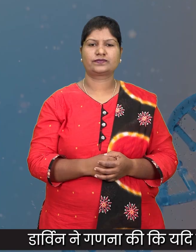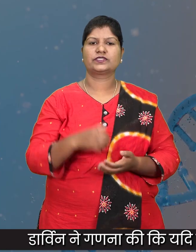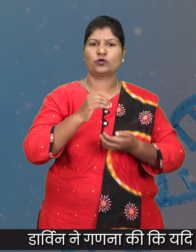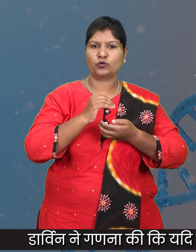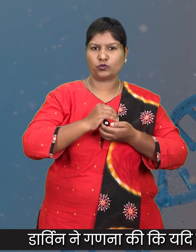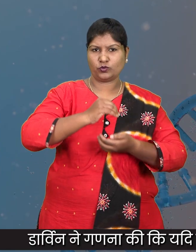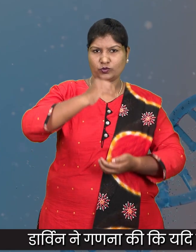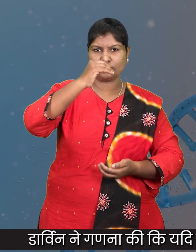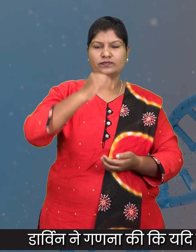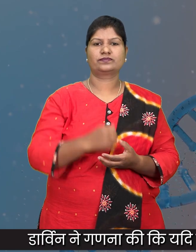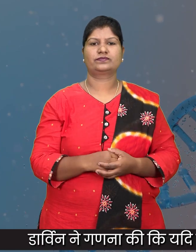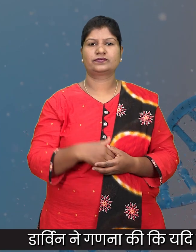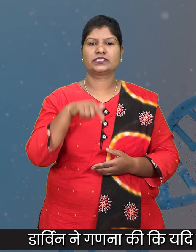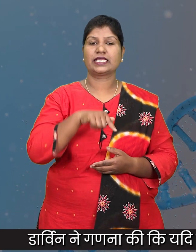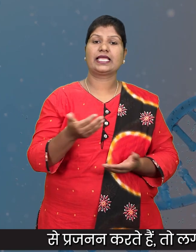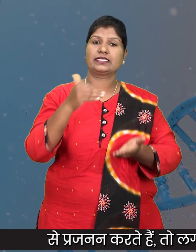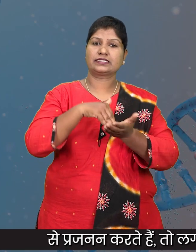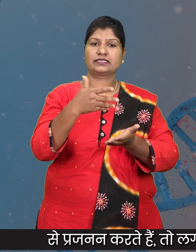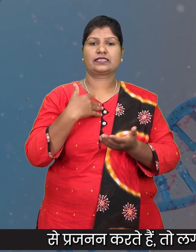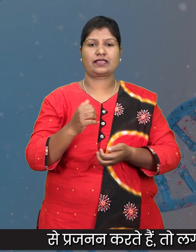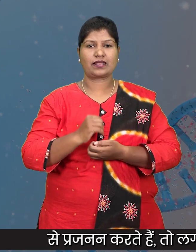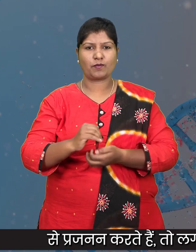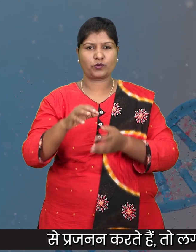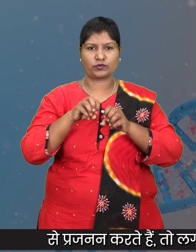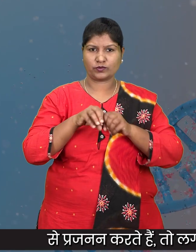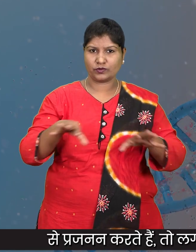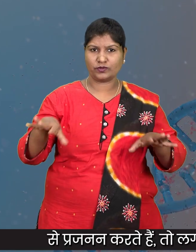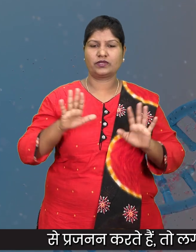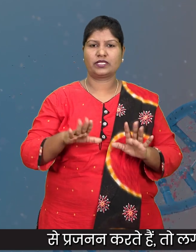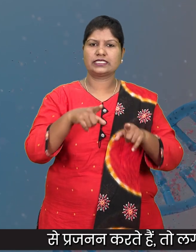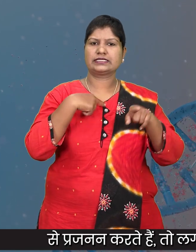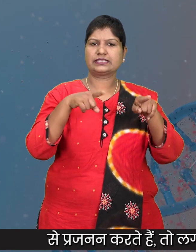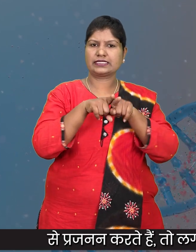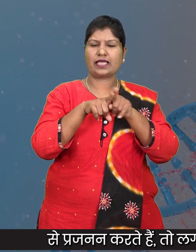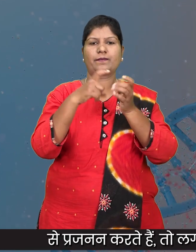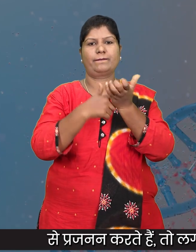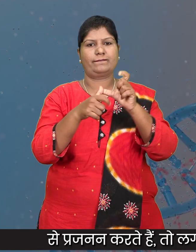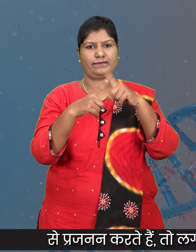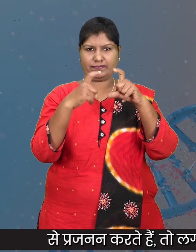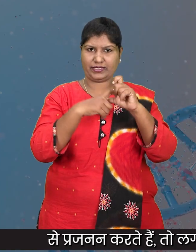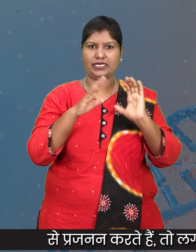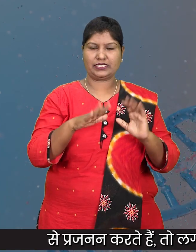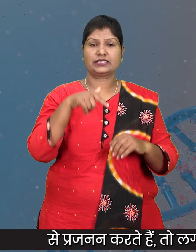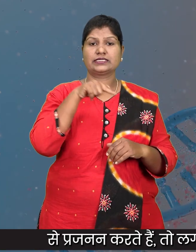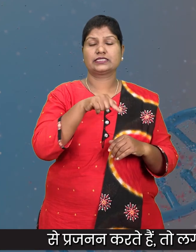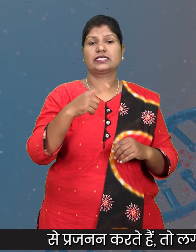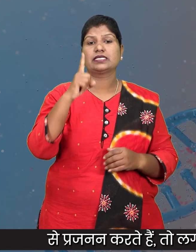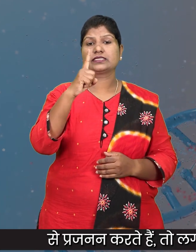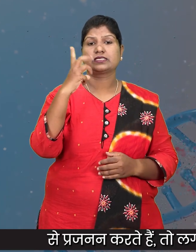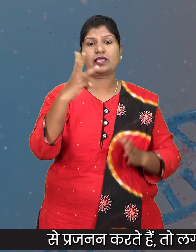हैं और समान दर से प्रजनन करते हैं, तो लगभग 750 वर्षों